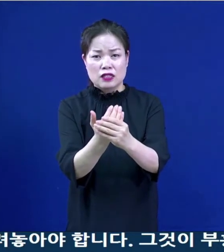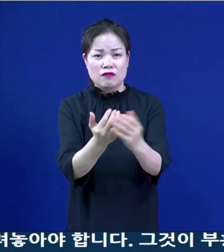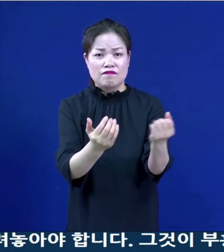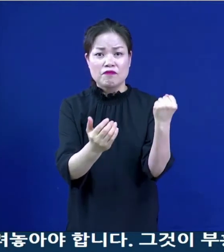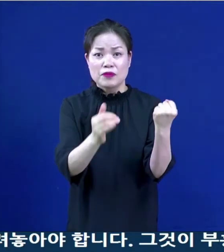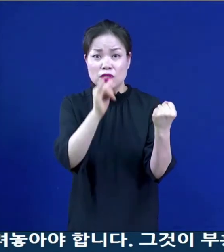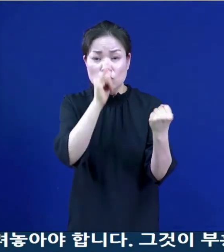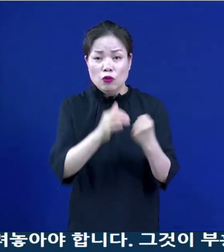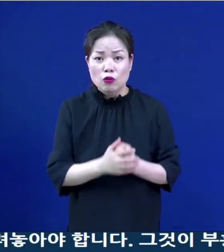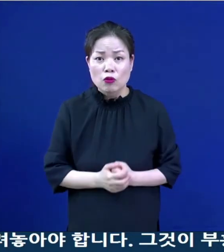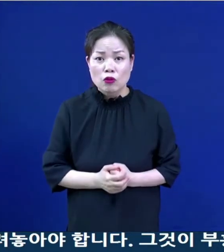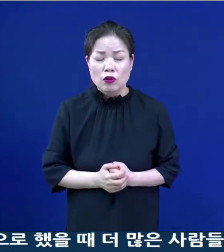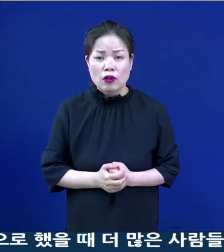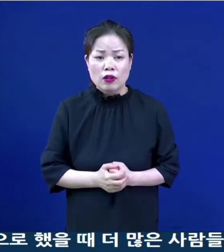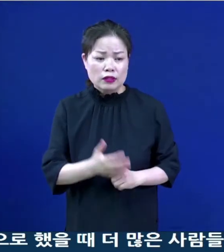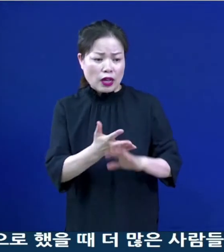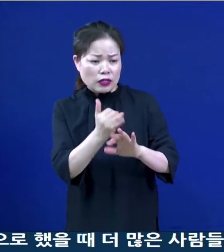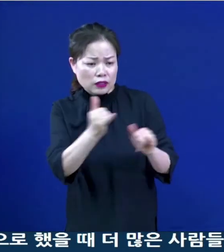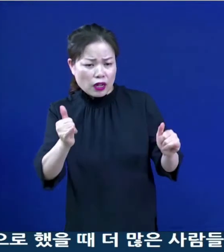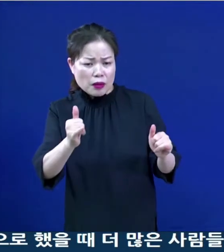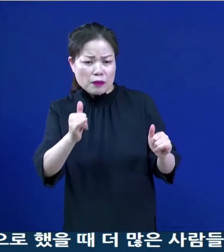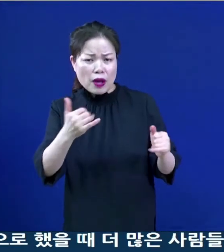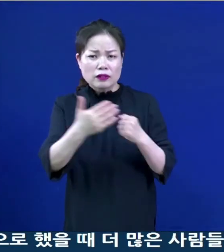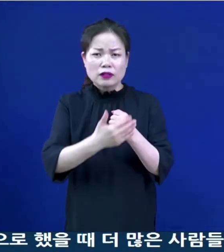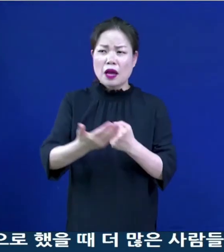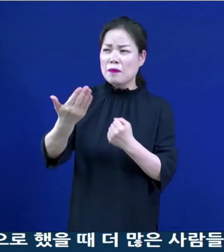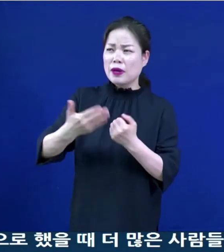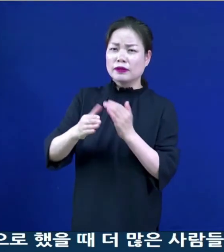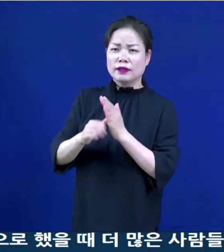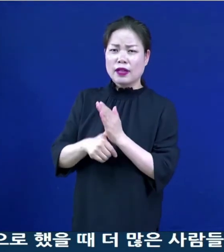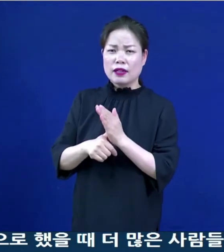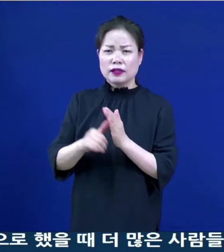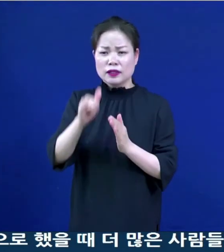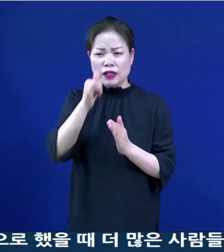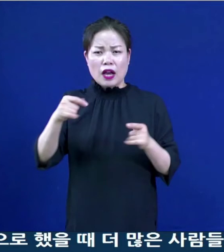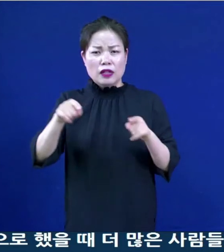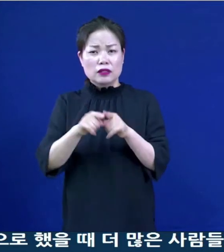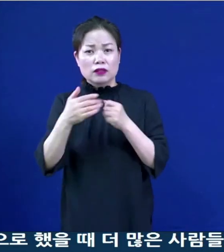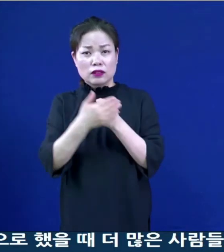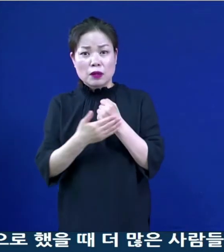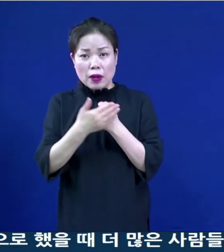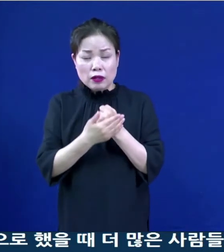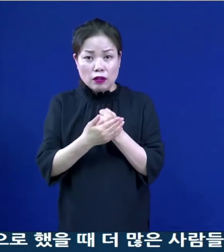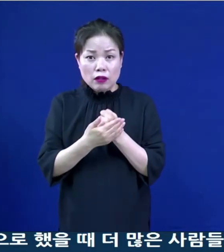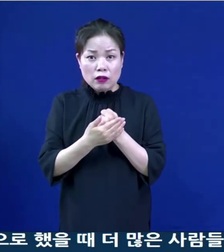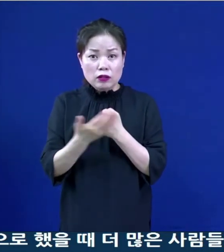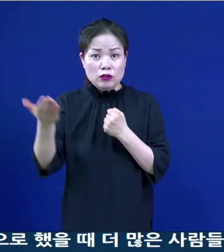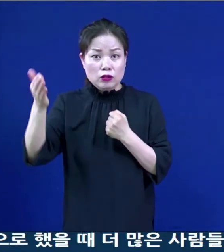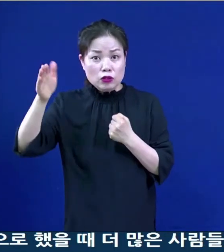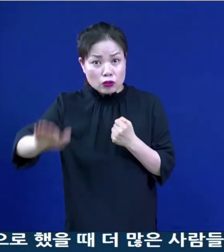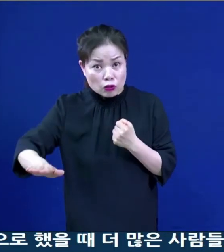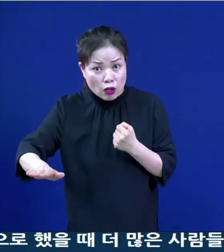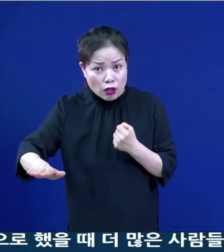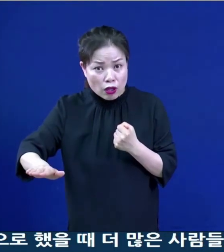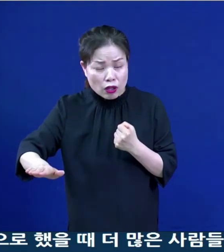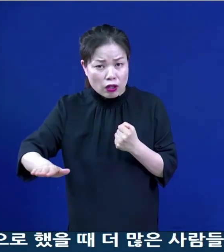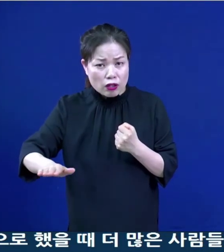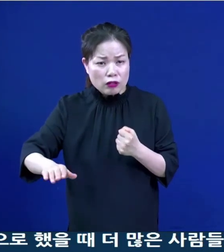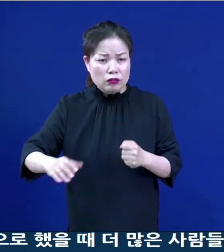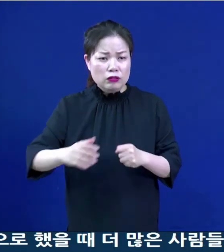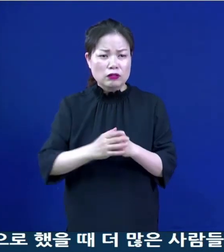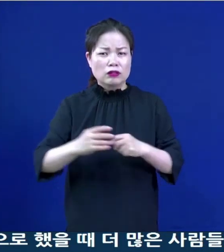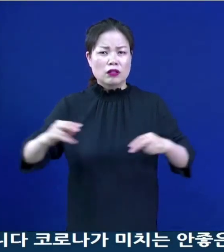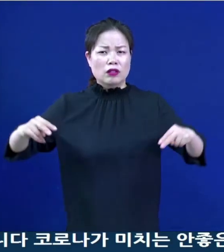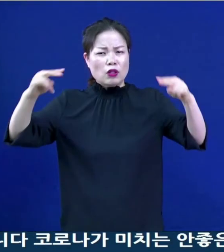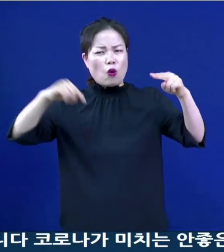있습니다. 다른 사람들이 막 은혜 받을 때 그 안에 있으면요, 같이 은혜 받아요. 근데 이게 비대면이 되다